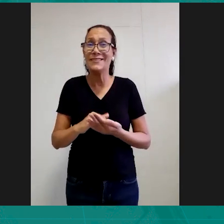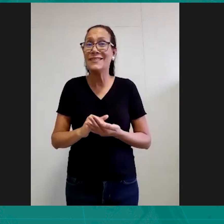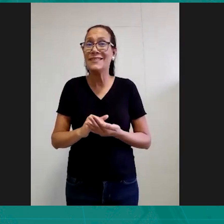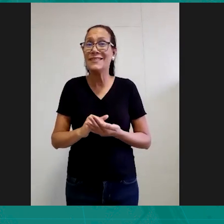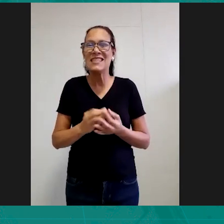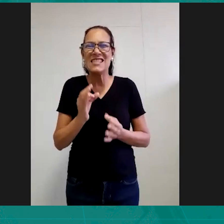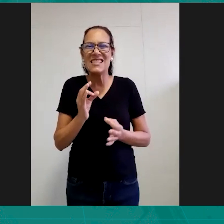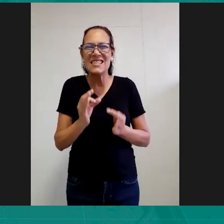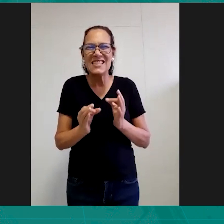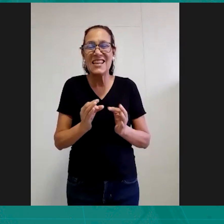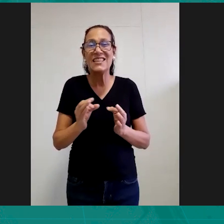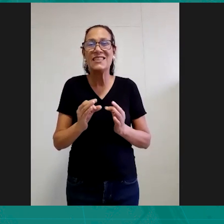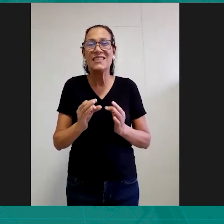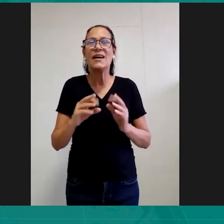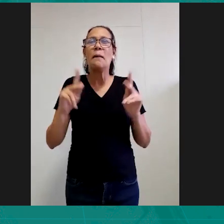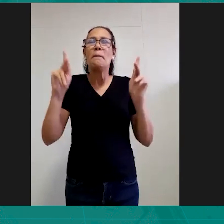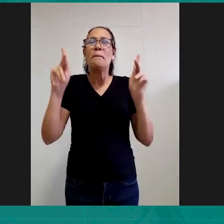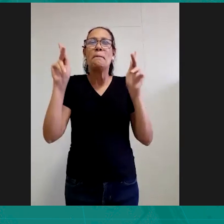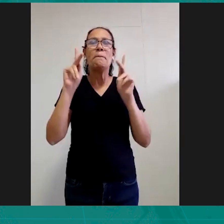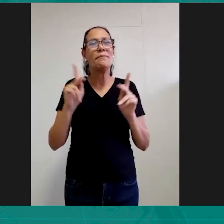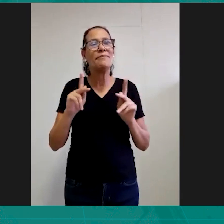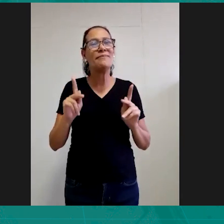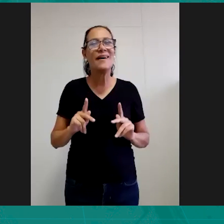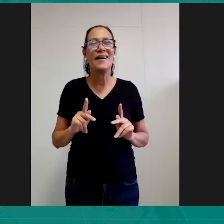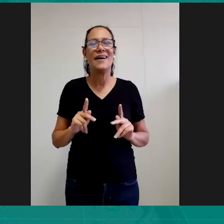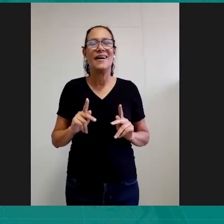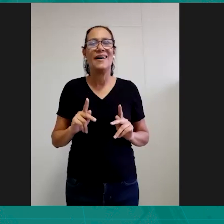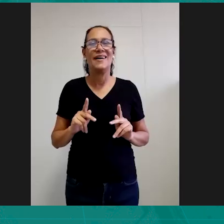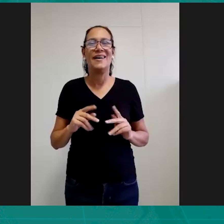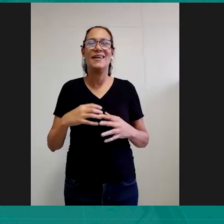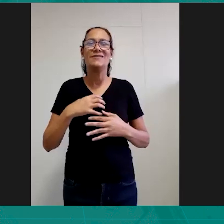gostoso? Nós temos a palavra,